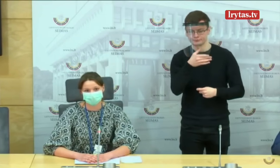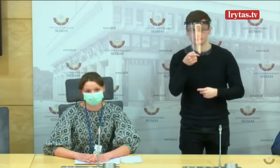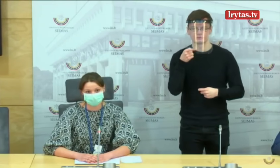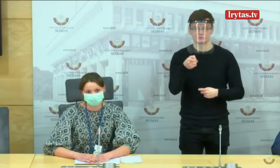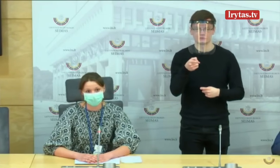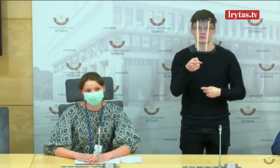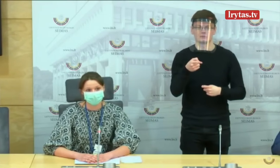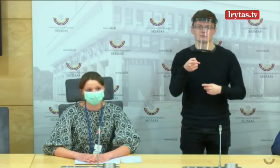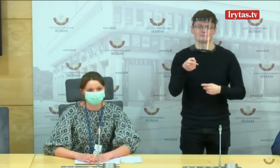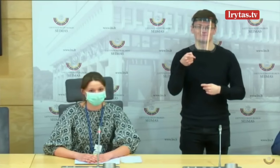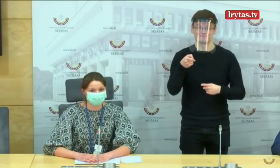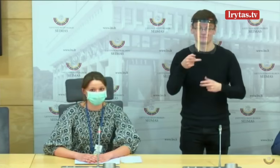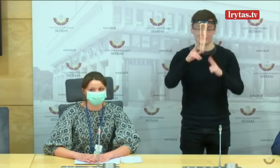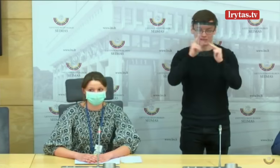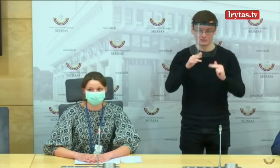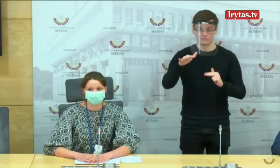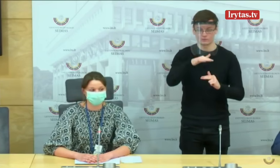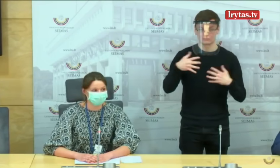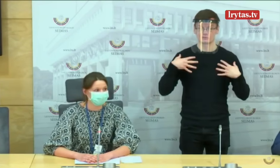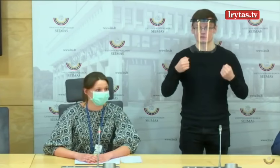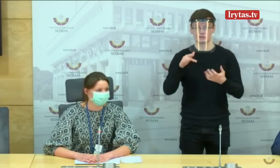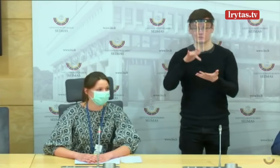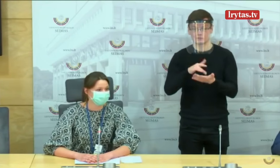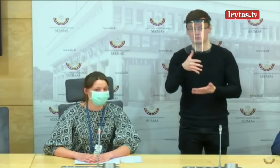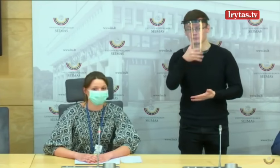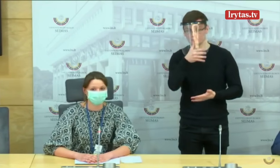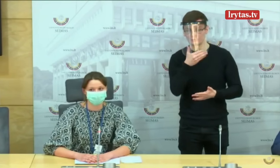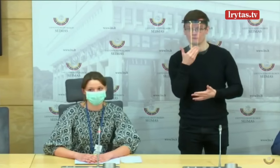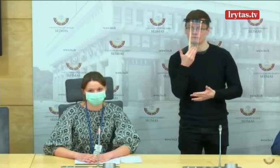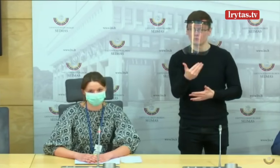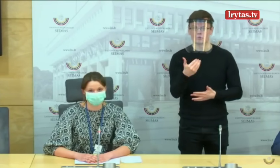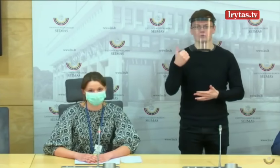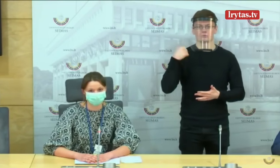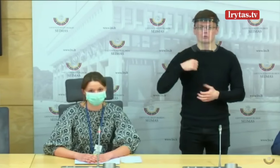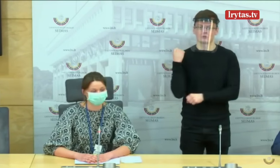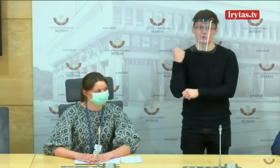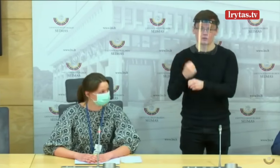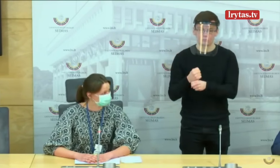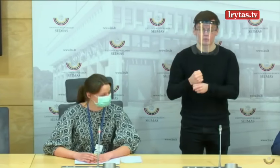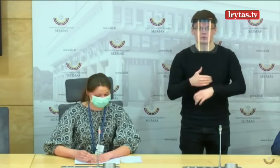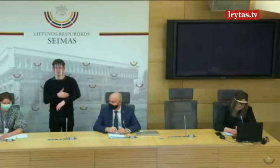centro specialistai ir kokie tai buvo pažeidimai, kad darbuotojams nebuvo matuojama kūno temperatūra.